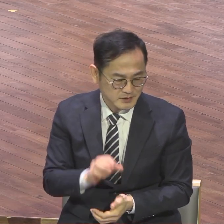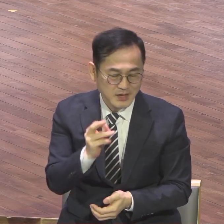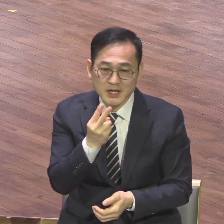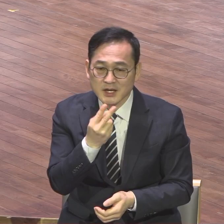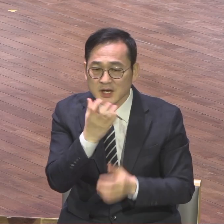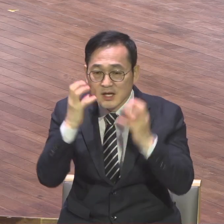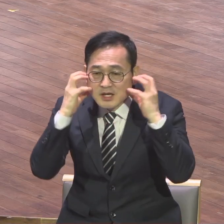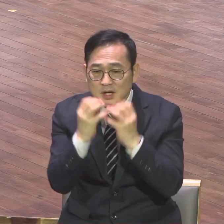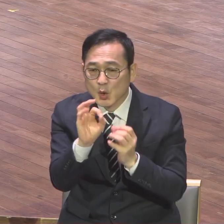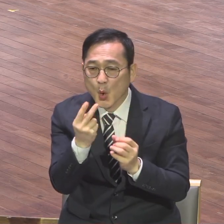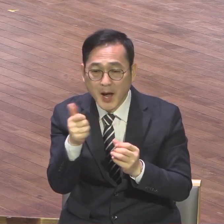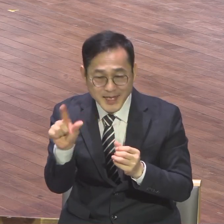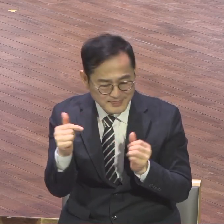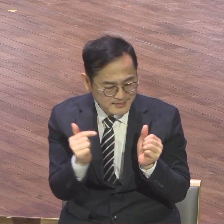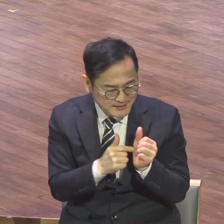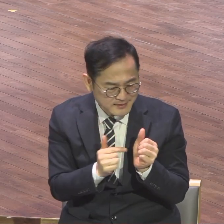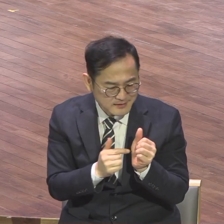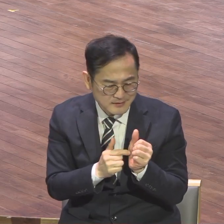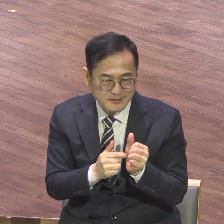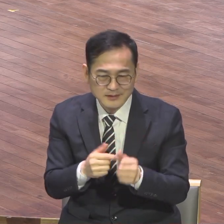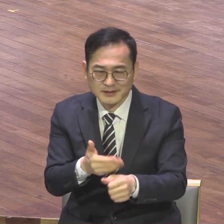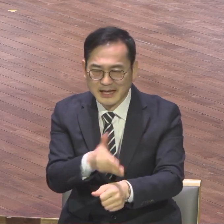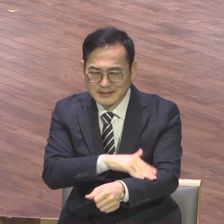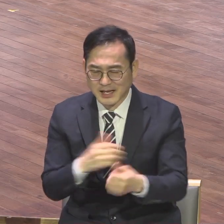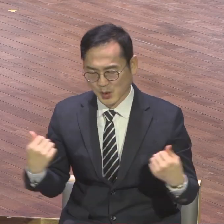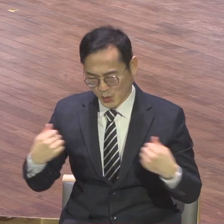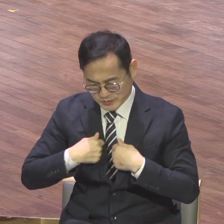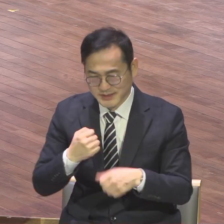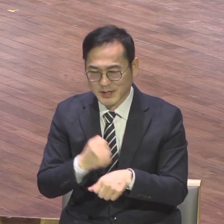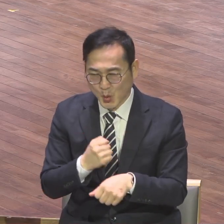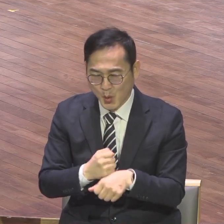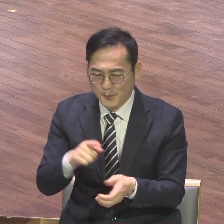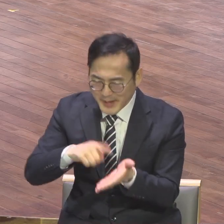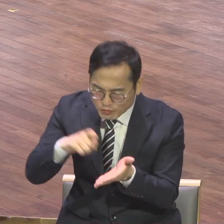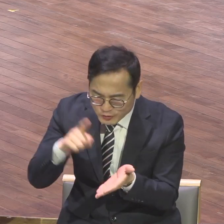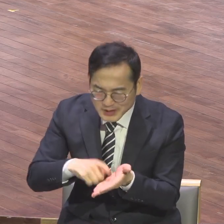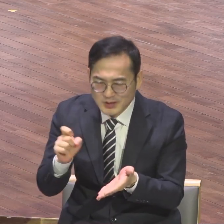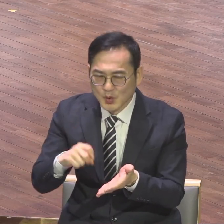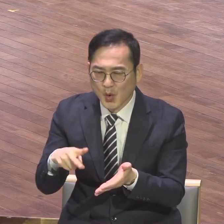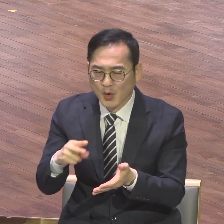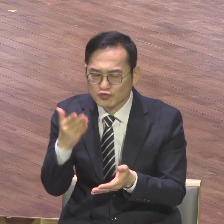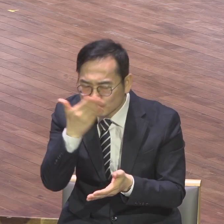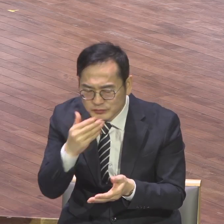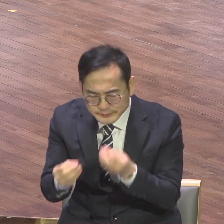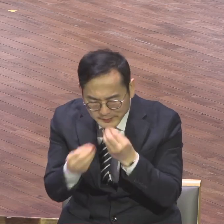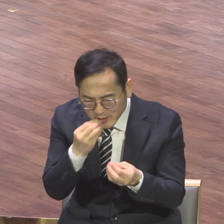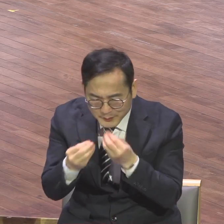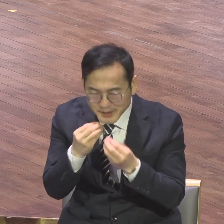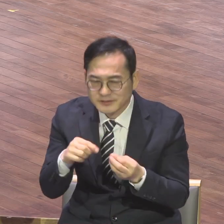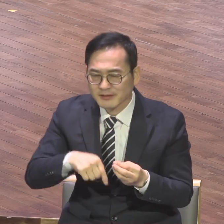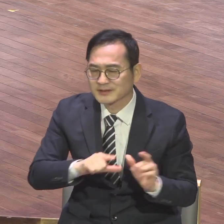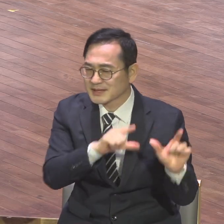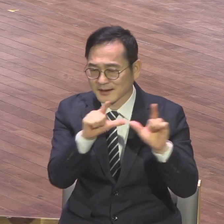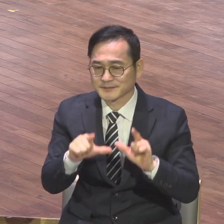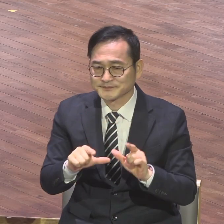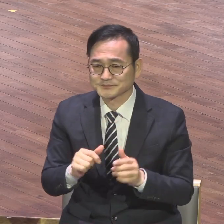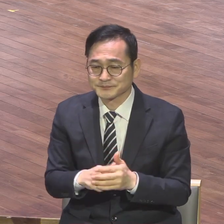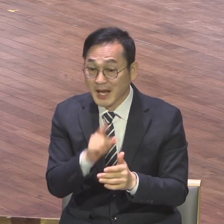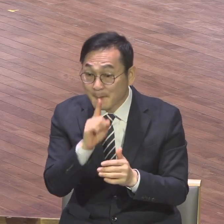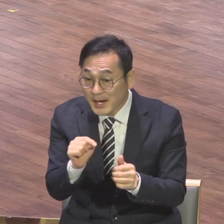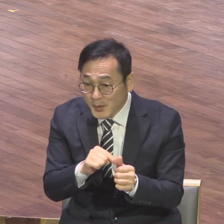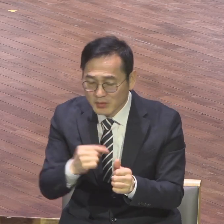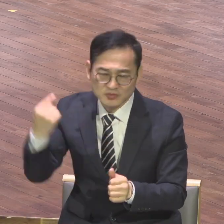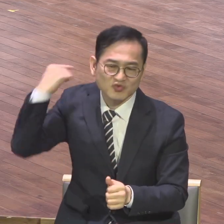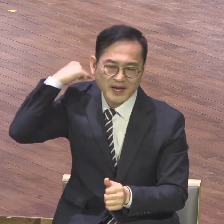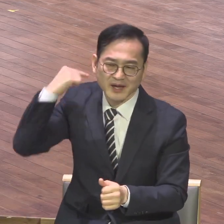띠고 메뚜기와 석청을 먹더라. 그가 전파하여 이르되, 나보다 능력 많으신 이가 내 뒤에 오시나니 나는